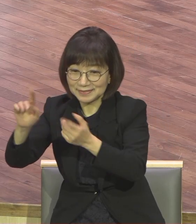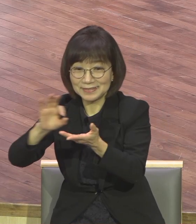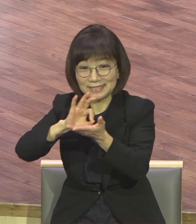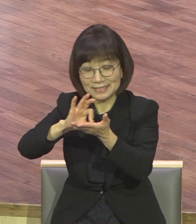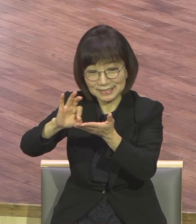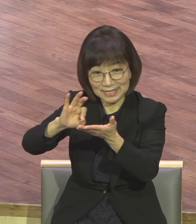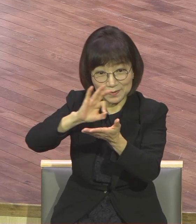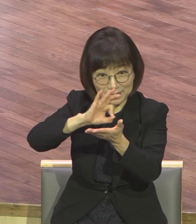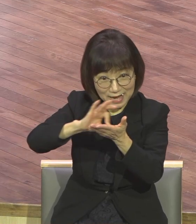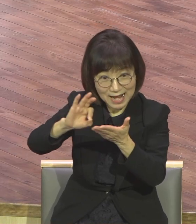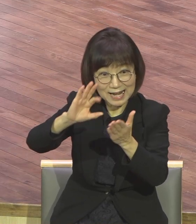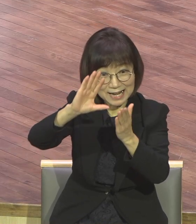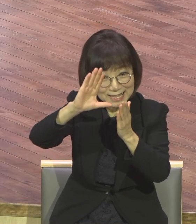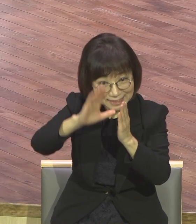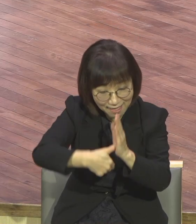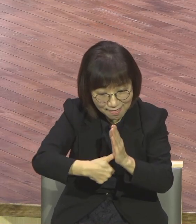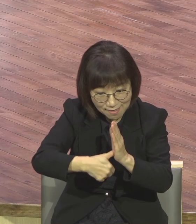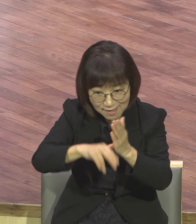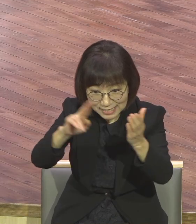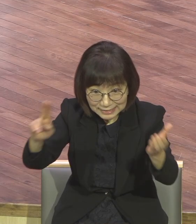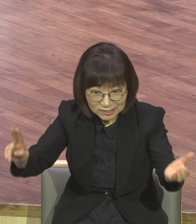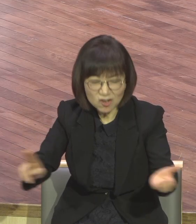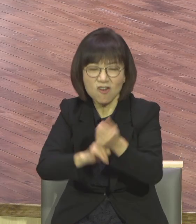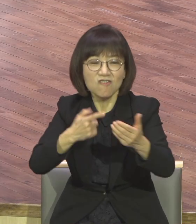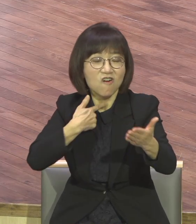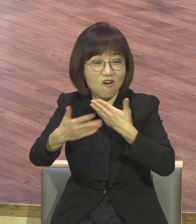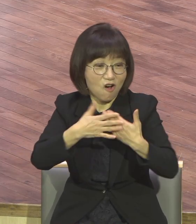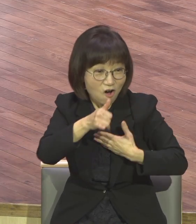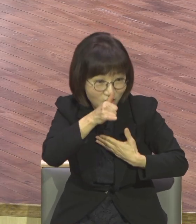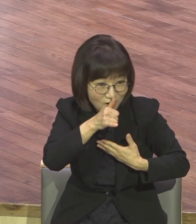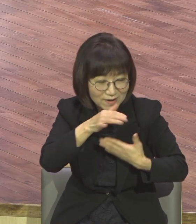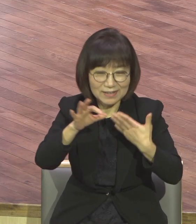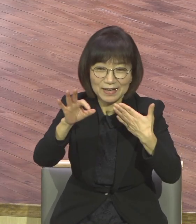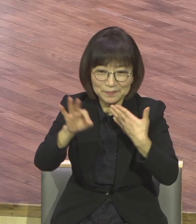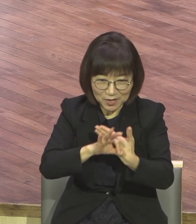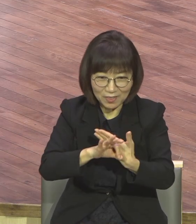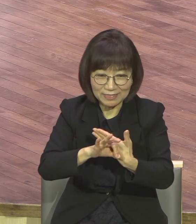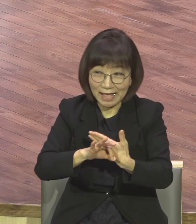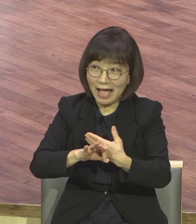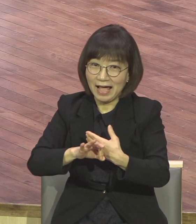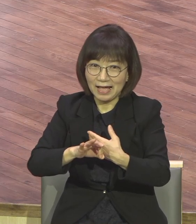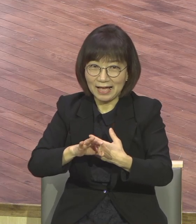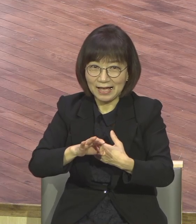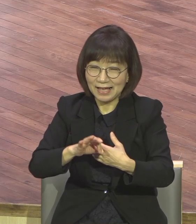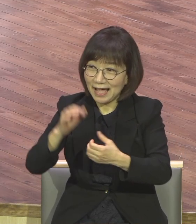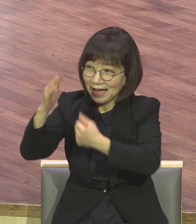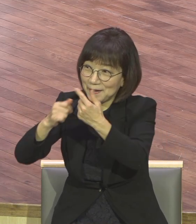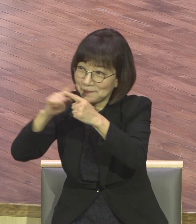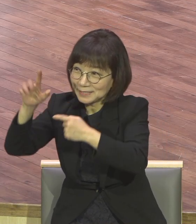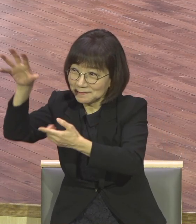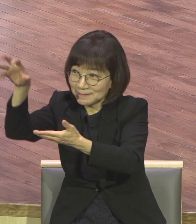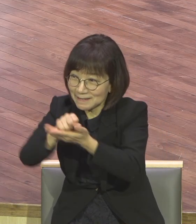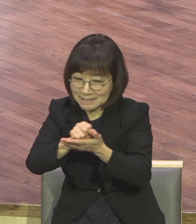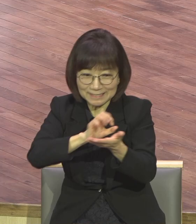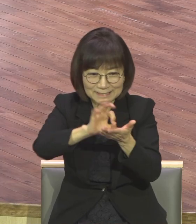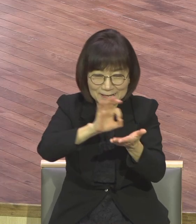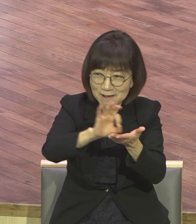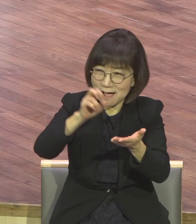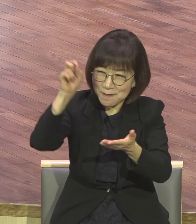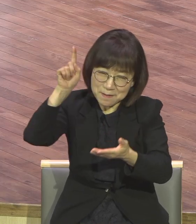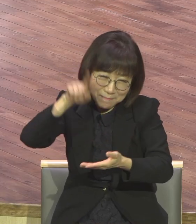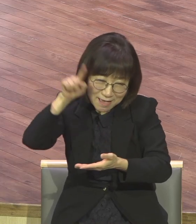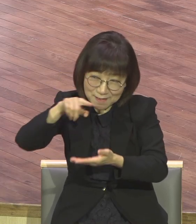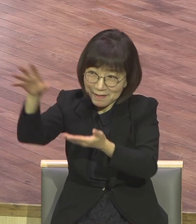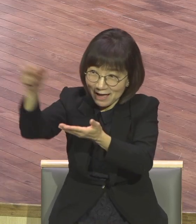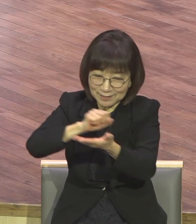일이 일어났는지 체험한다면 그분의 말씀을 좀 더 자주 사용할 것이다.